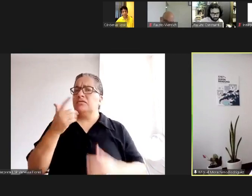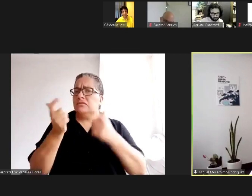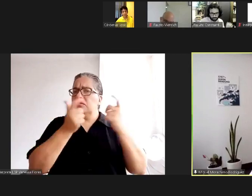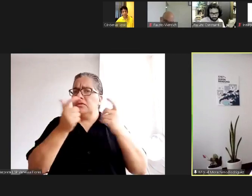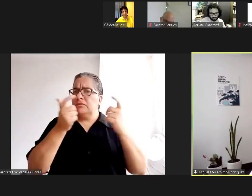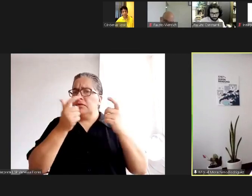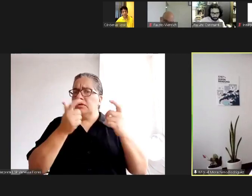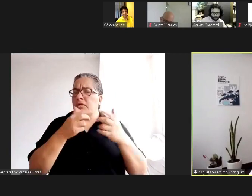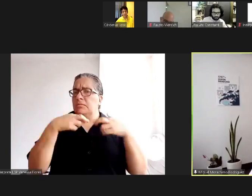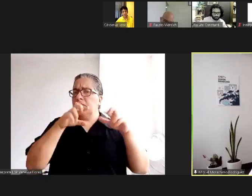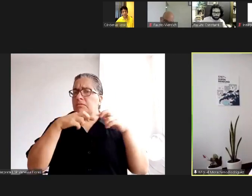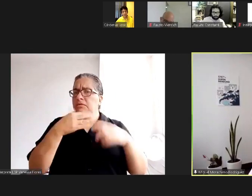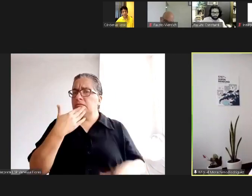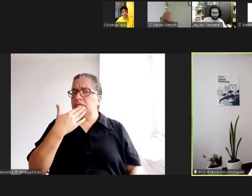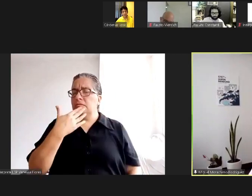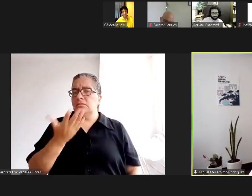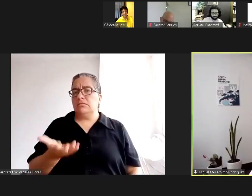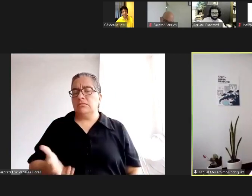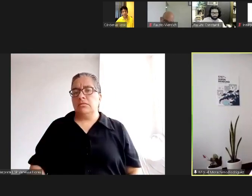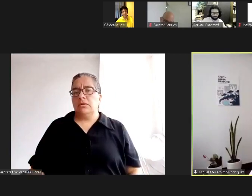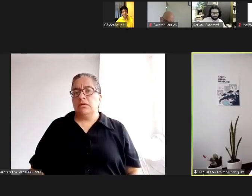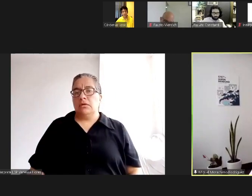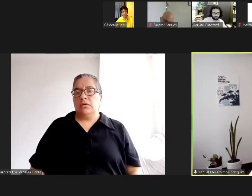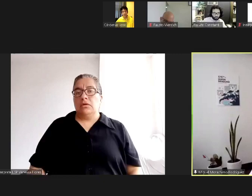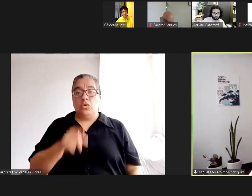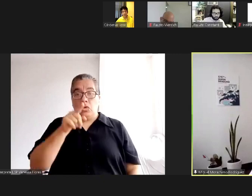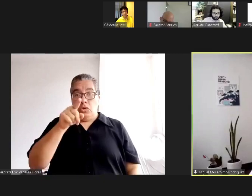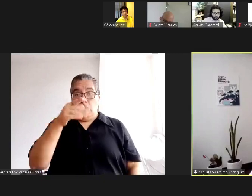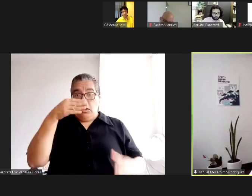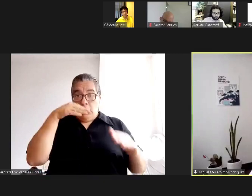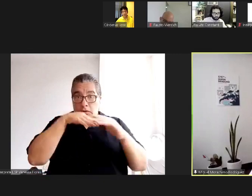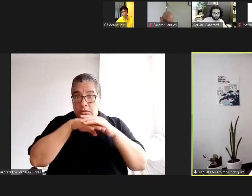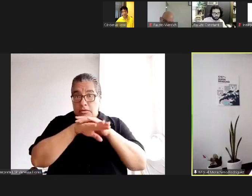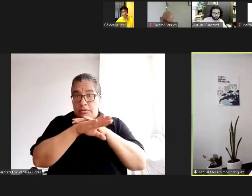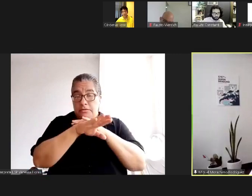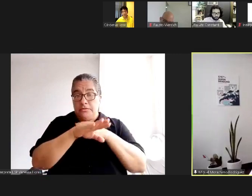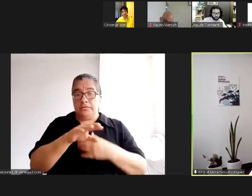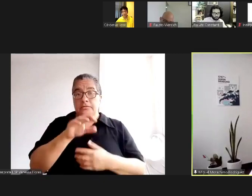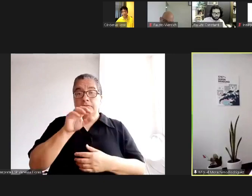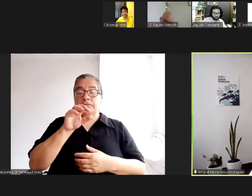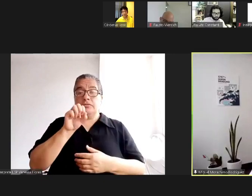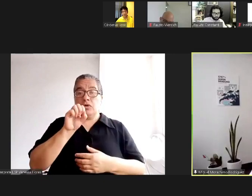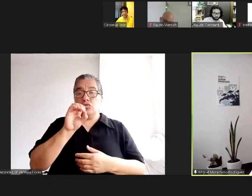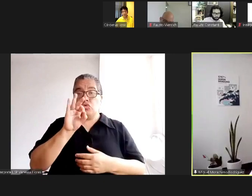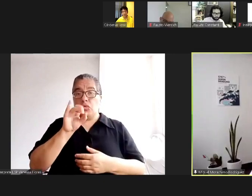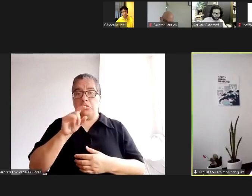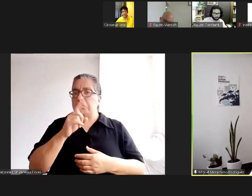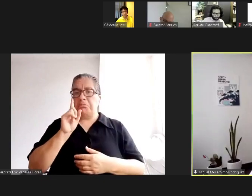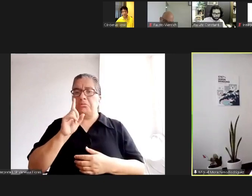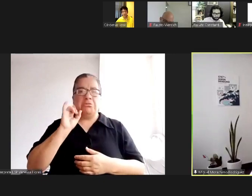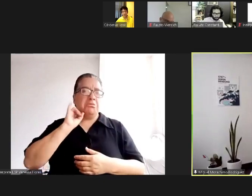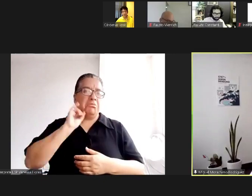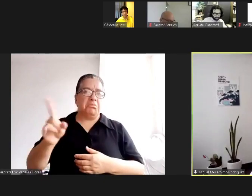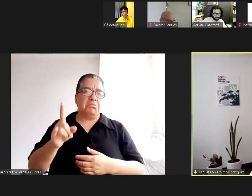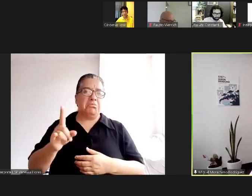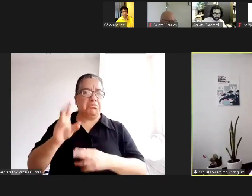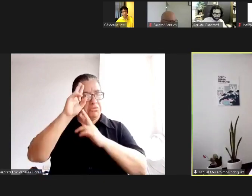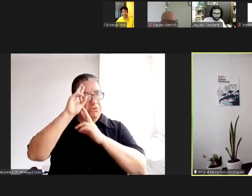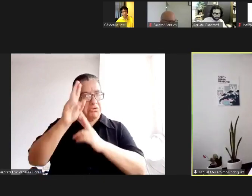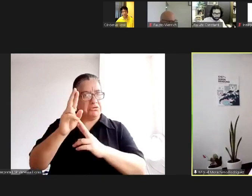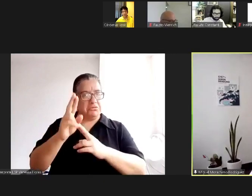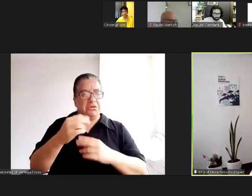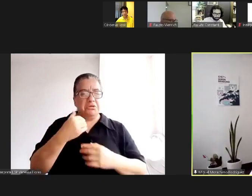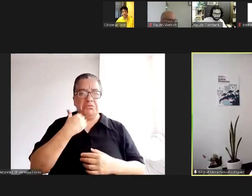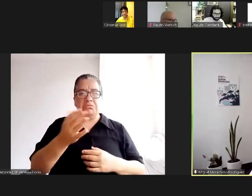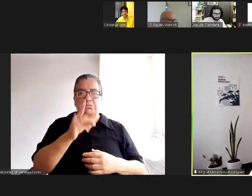principio, si ustedes, por ejemplo, acceden a un software y no respetan la licencia, ustedes estarían cometiendo una infracción y podrían